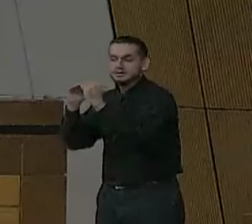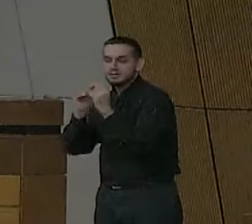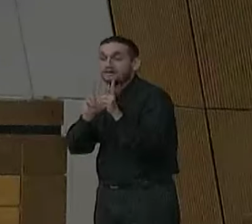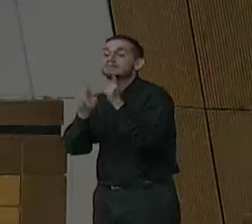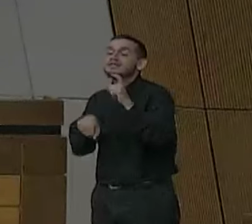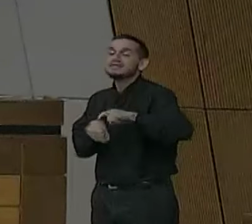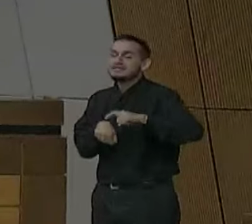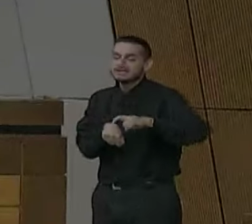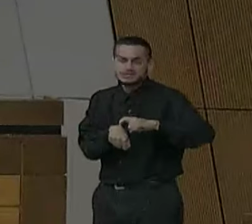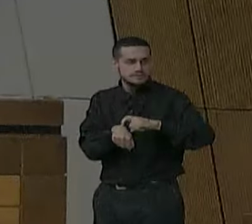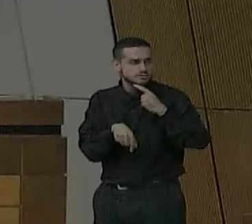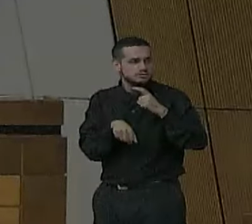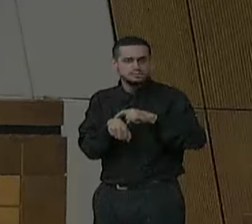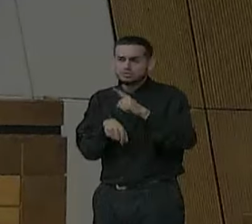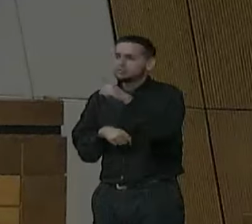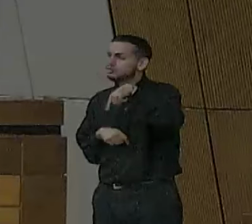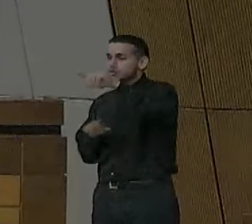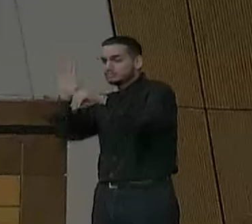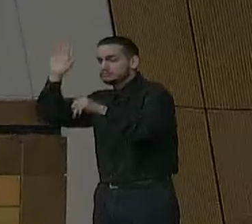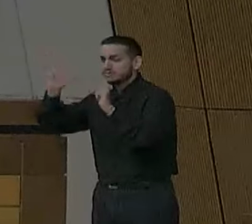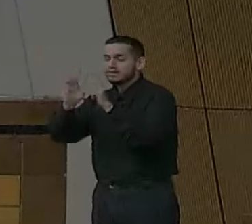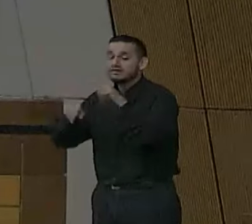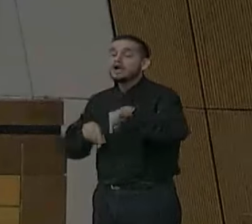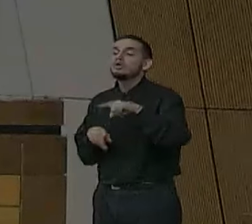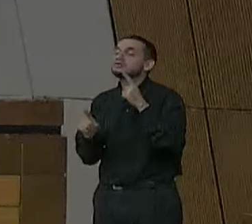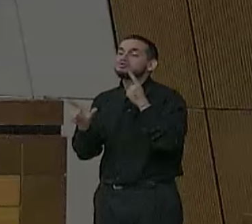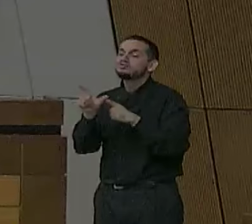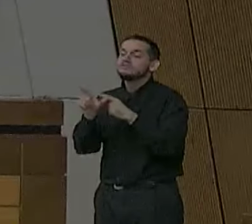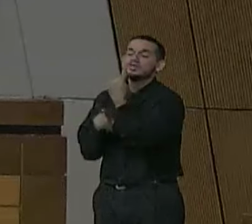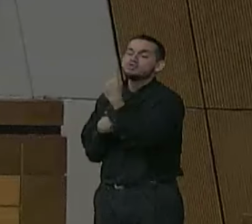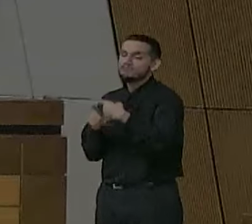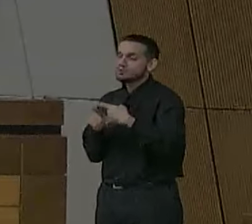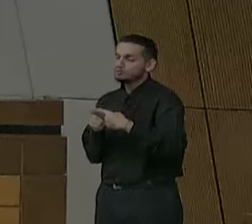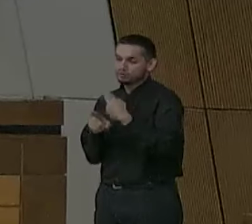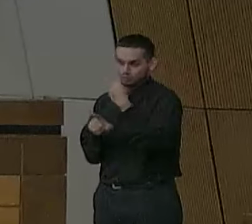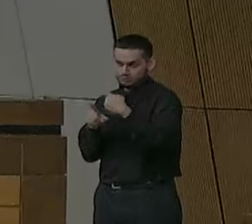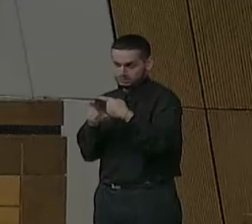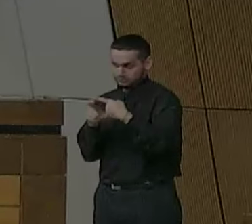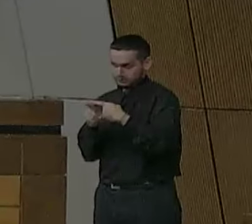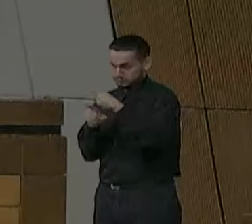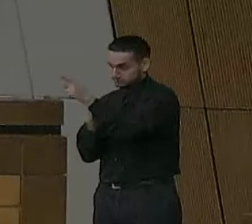tiempo. Vamos a tener todos los que intervengamos a partir de ahora solo 2 minutos.